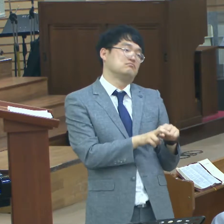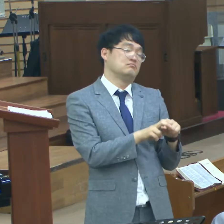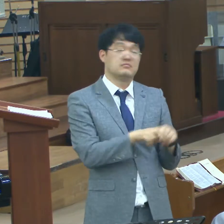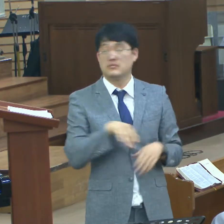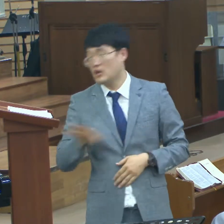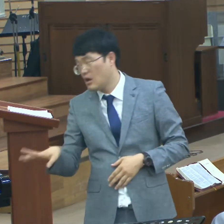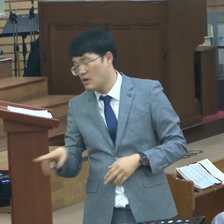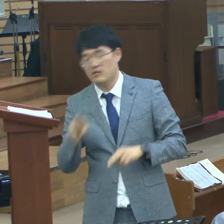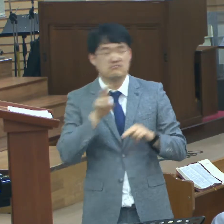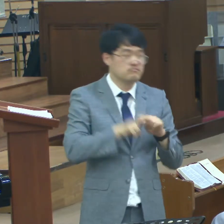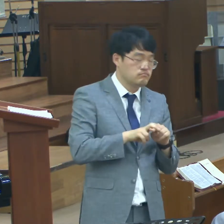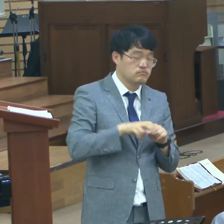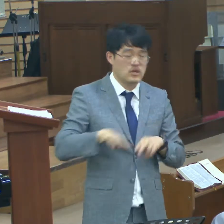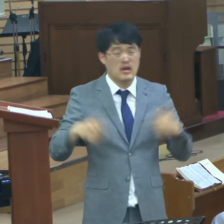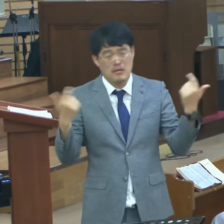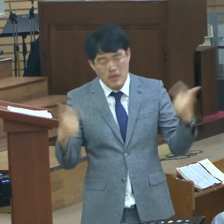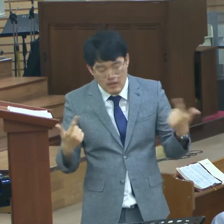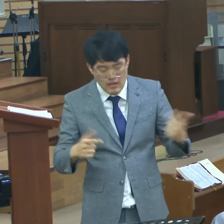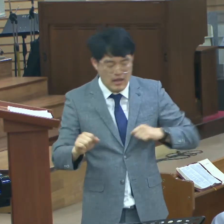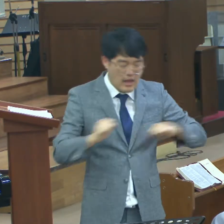행동하는 게 맨날 어린아이예요.